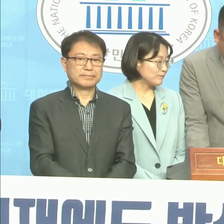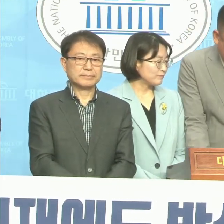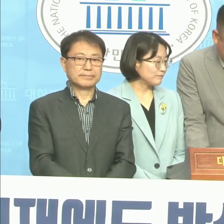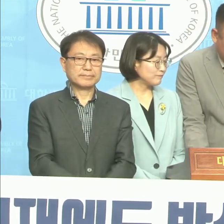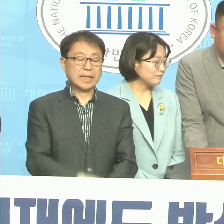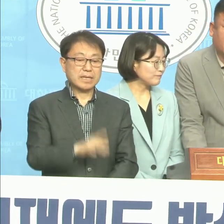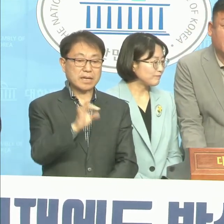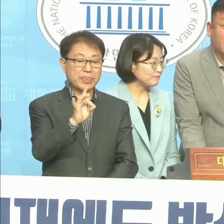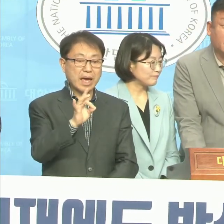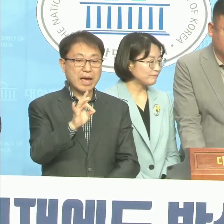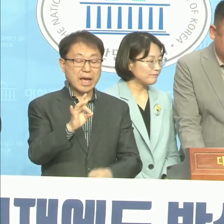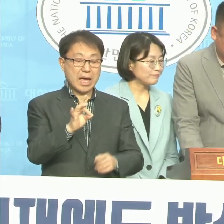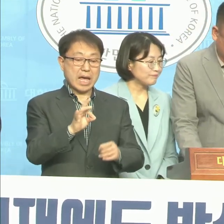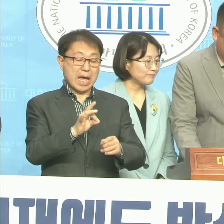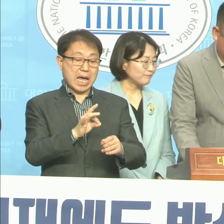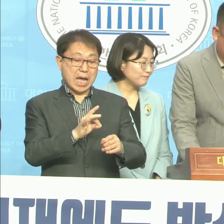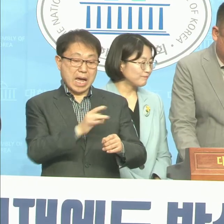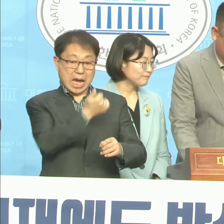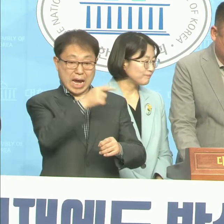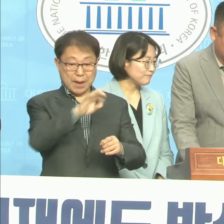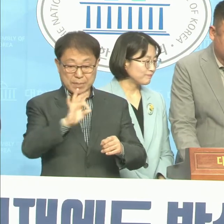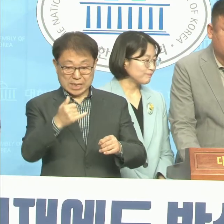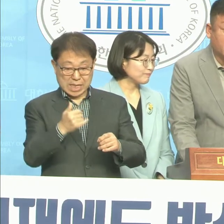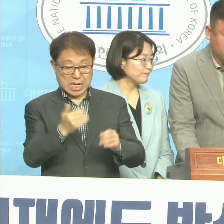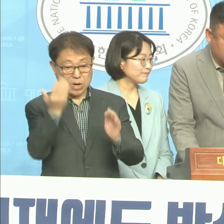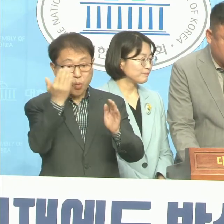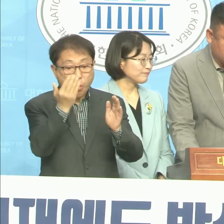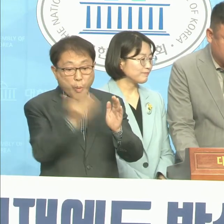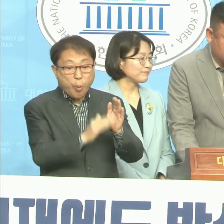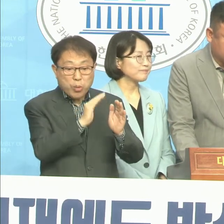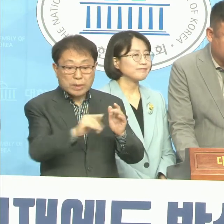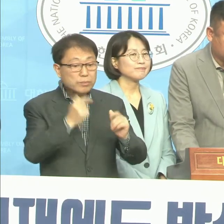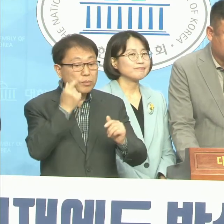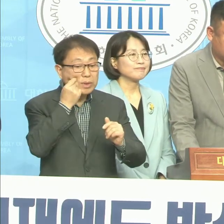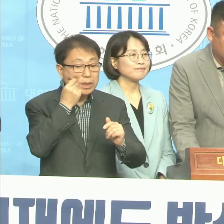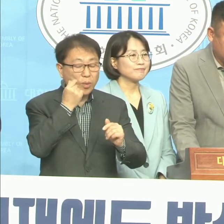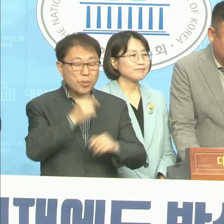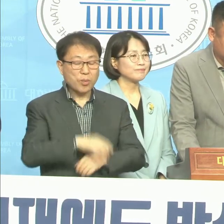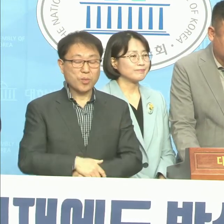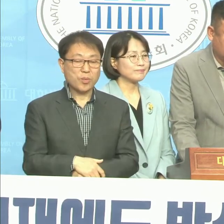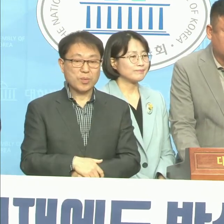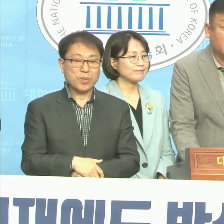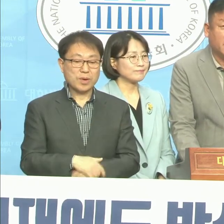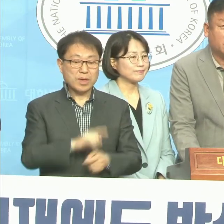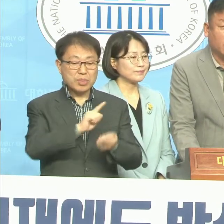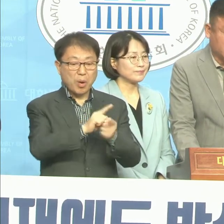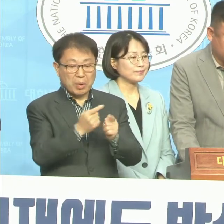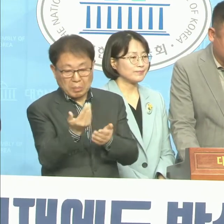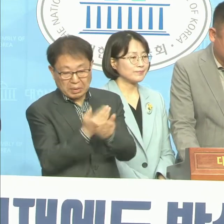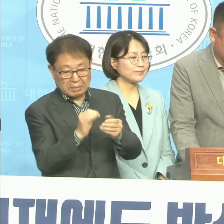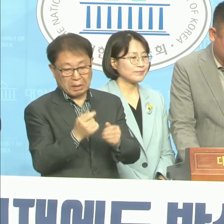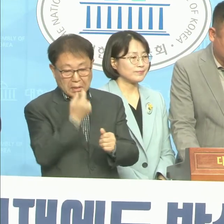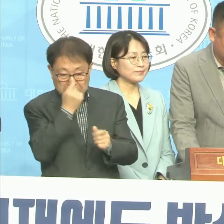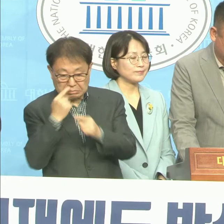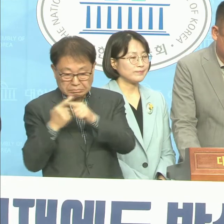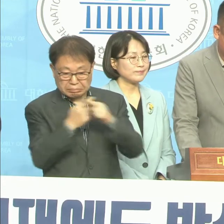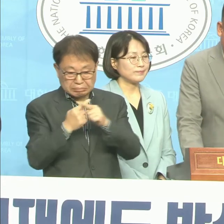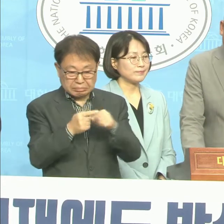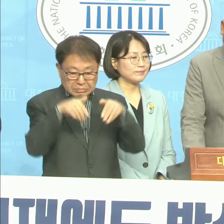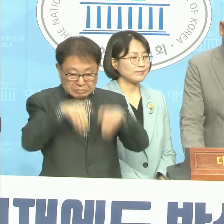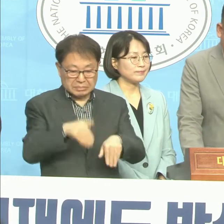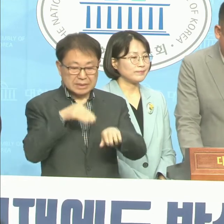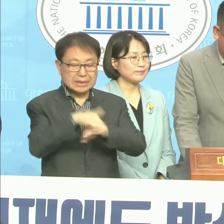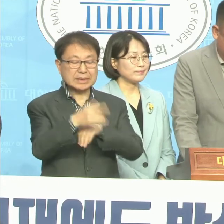현대중공업의 갑을 관계는 공정 하지 못 하였습니다 하더 국왕의 는 상생 하지 못한 일방통행식 노예의 관계